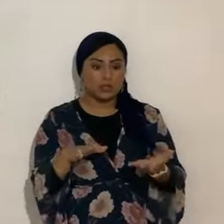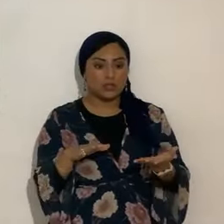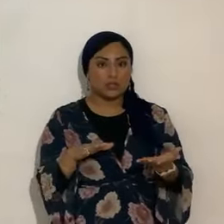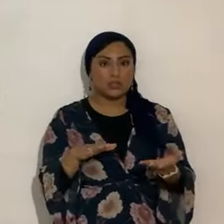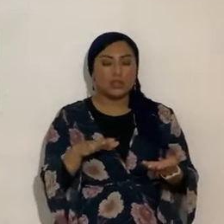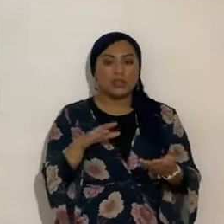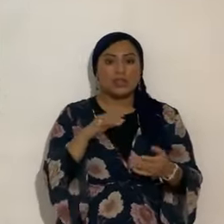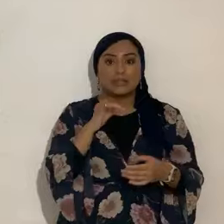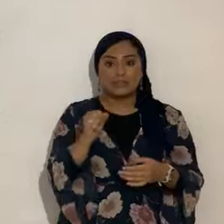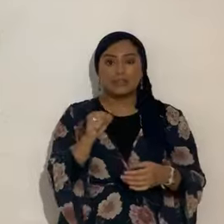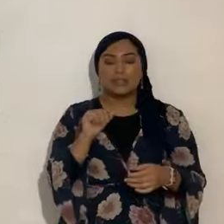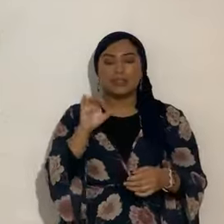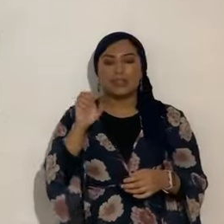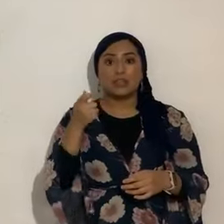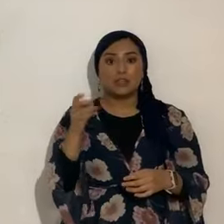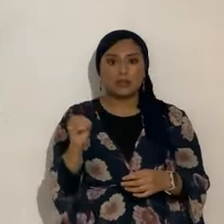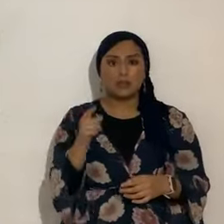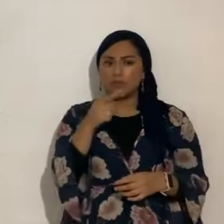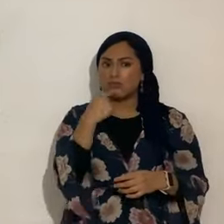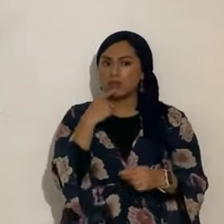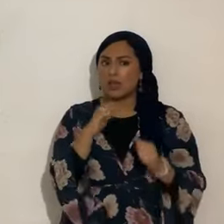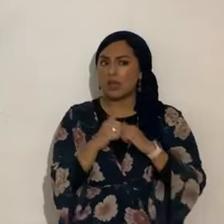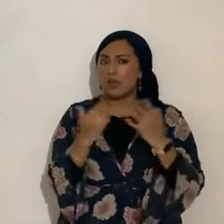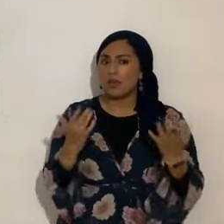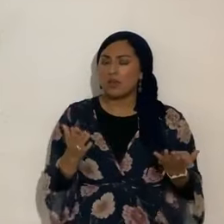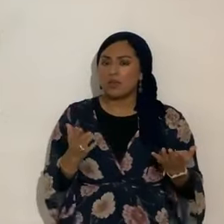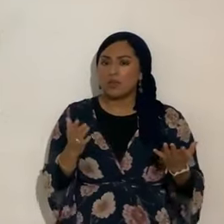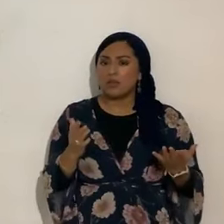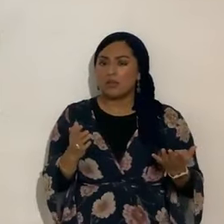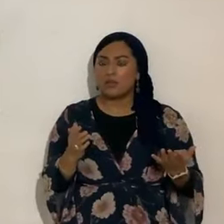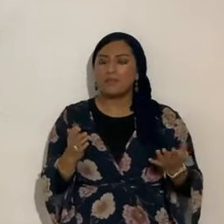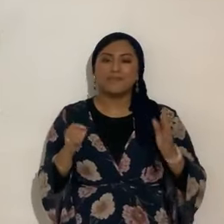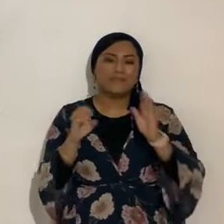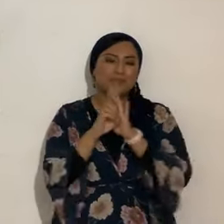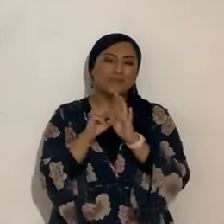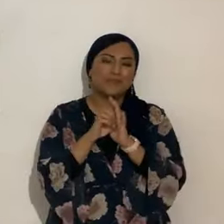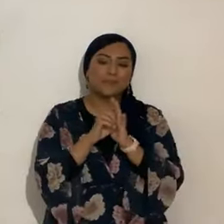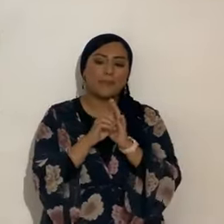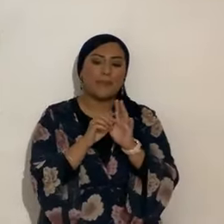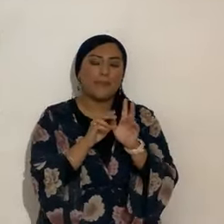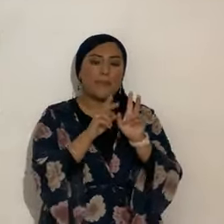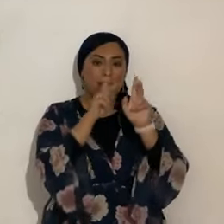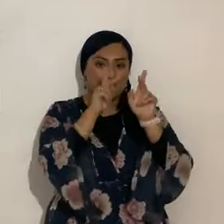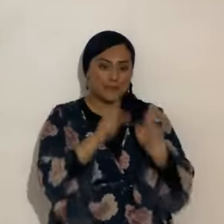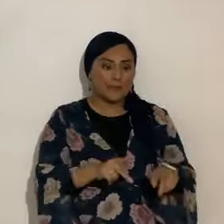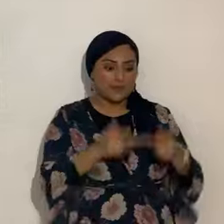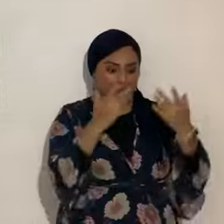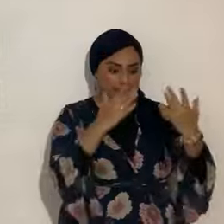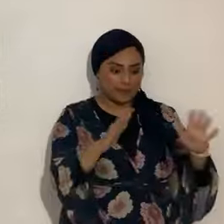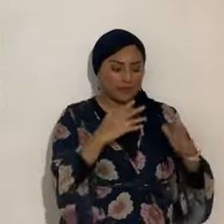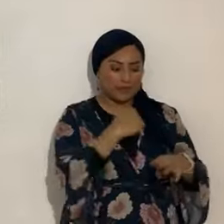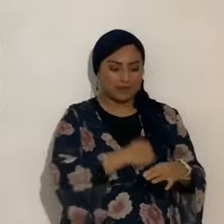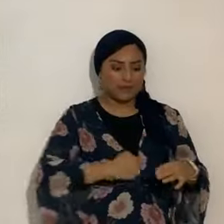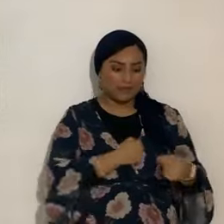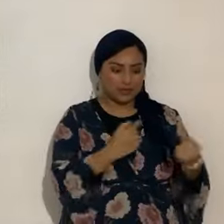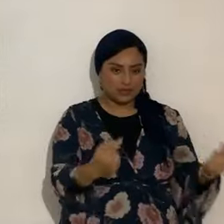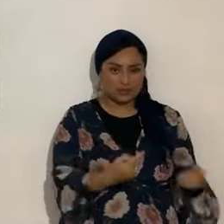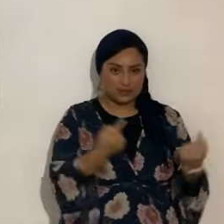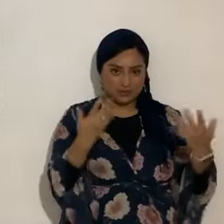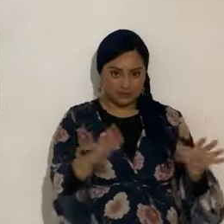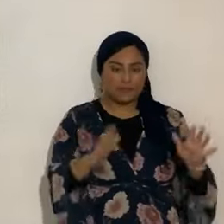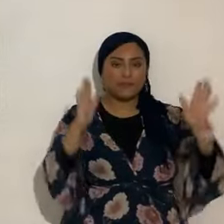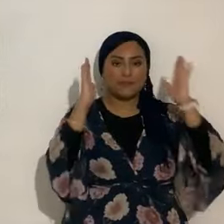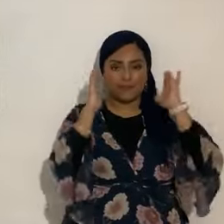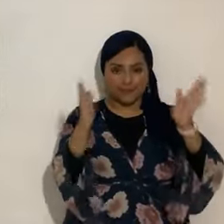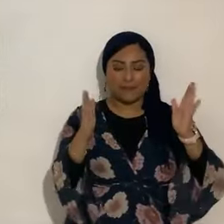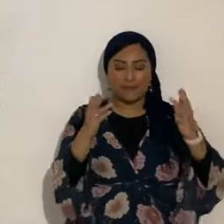ego. Tú dirás, ¿pero cómo? Vamos a suponer que una persona ya se arrepintió de sus pecados. Escuchen muy bien esta